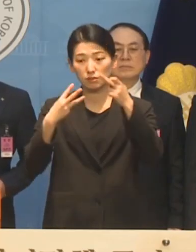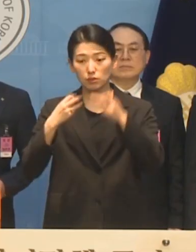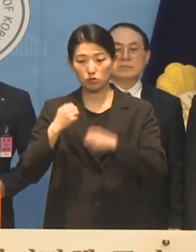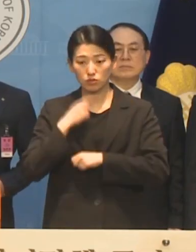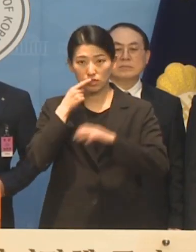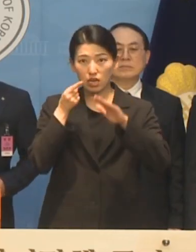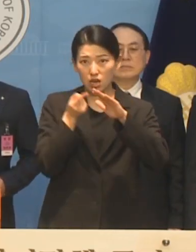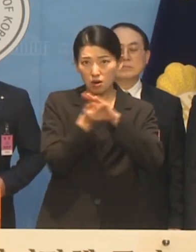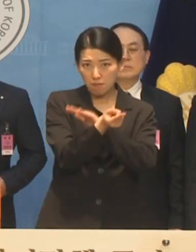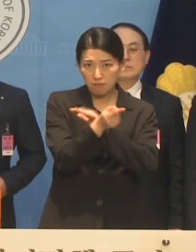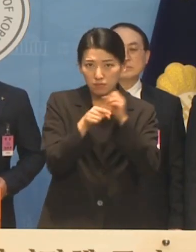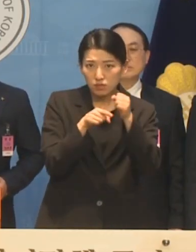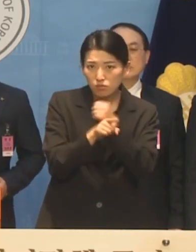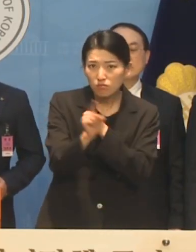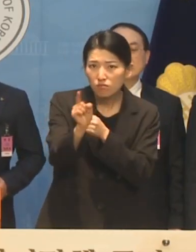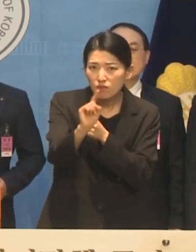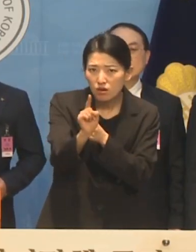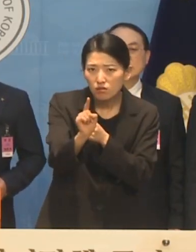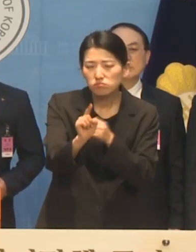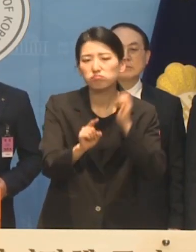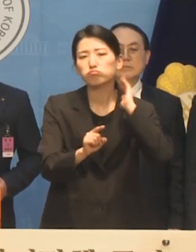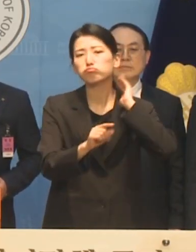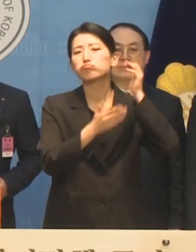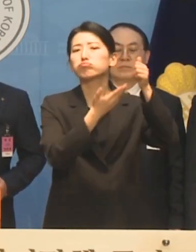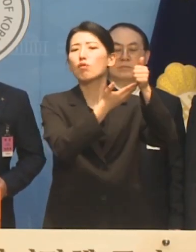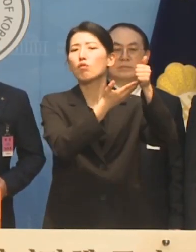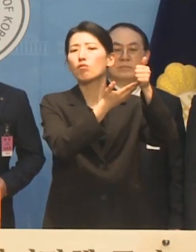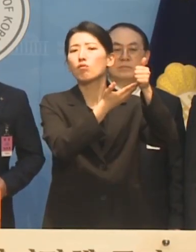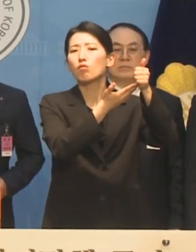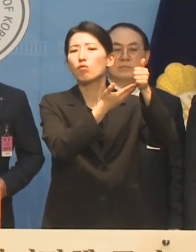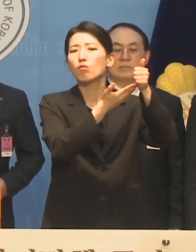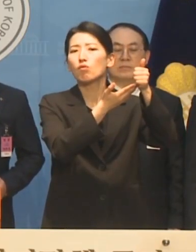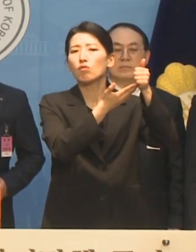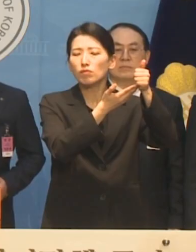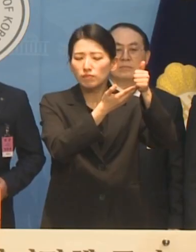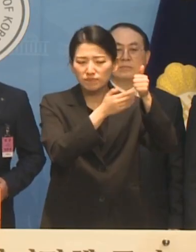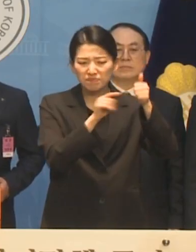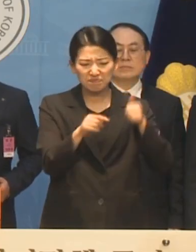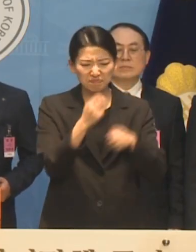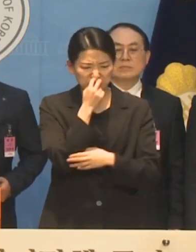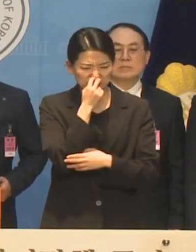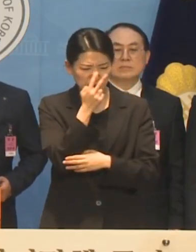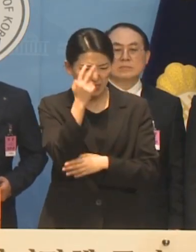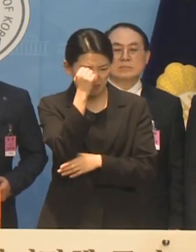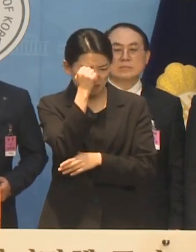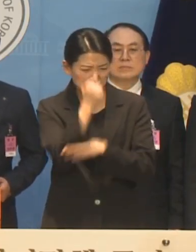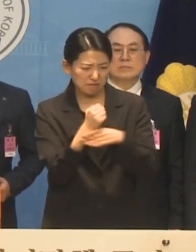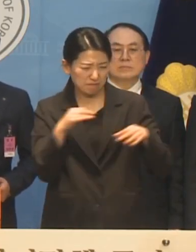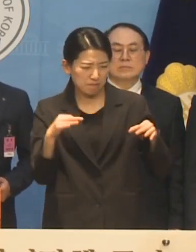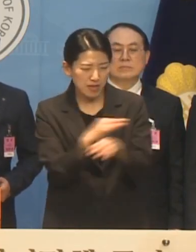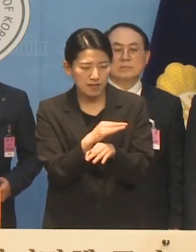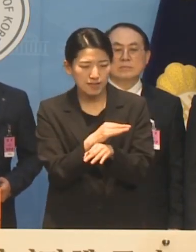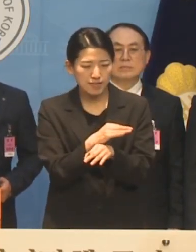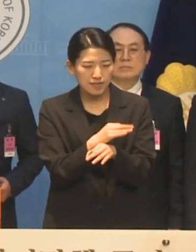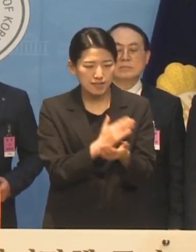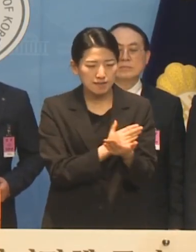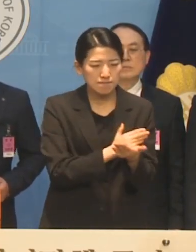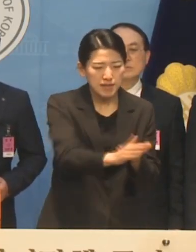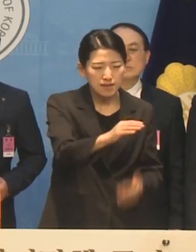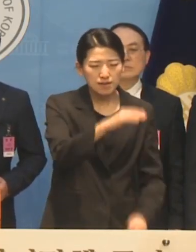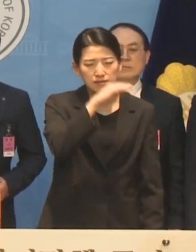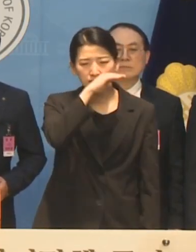하나님께서 세우신 대통령을 통하여 처처에 썩어 악취가 나는 우리 대한민국을 바로 세우기